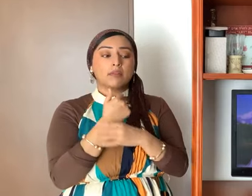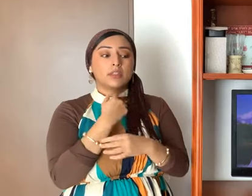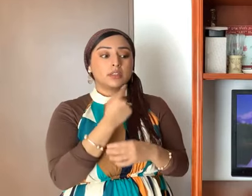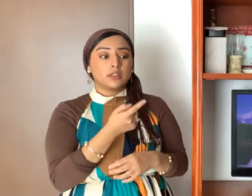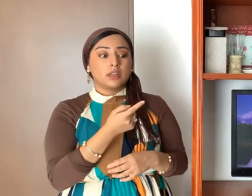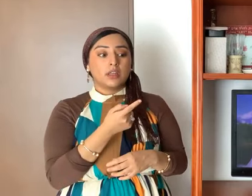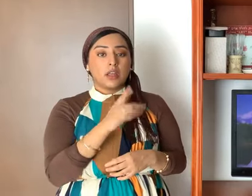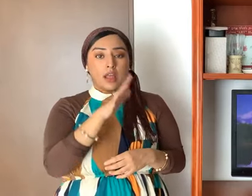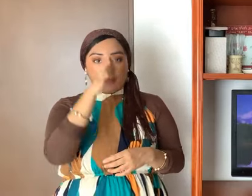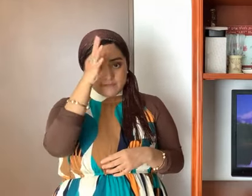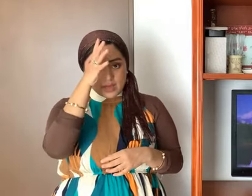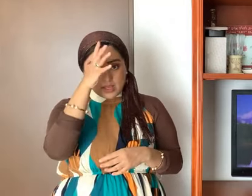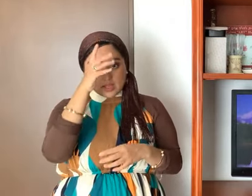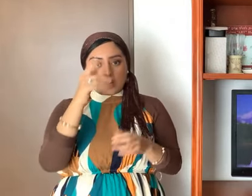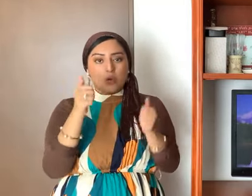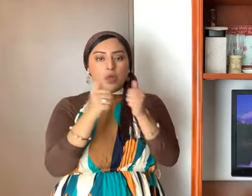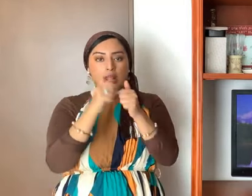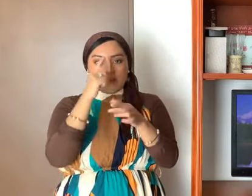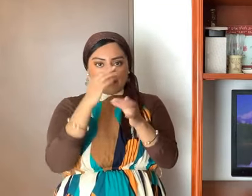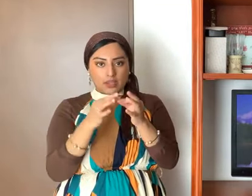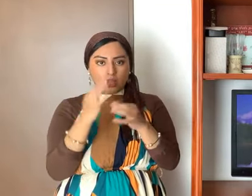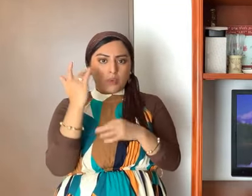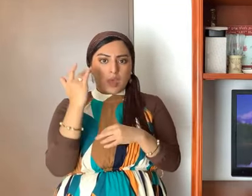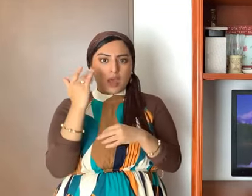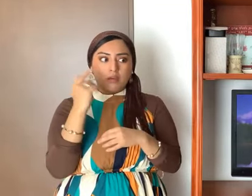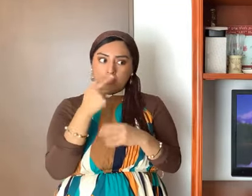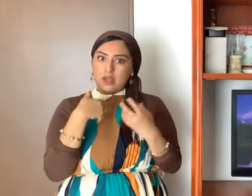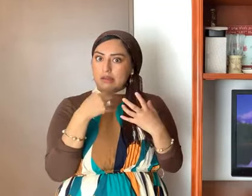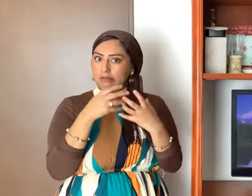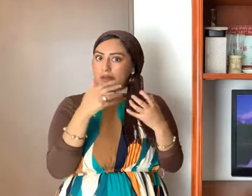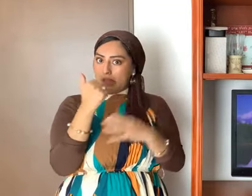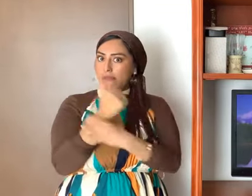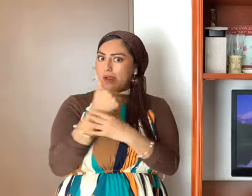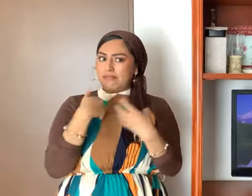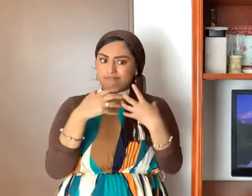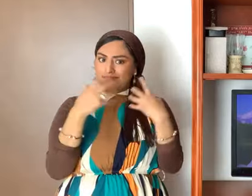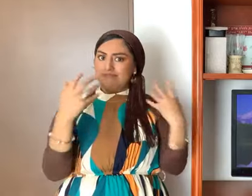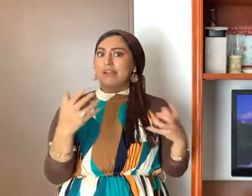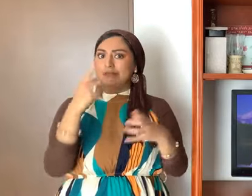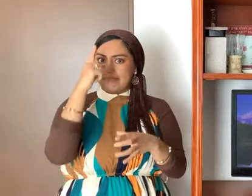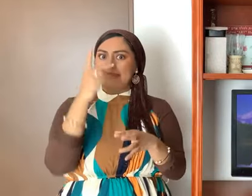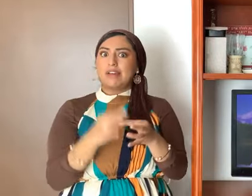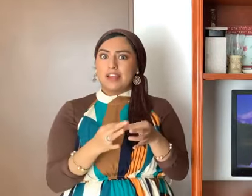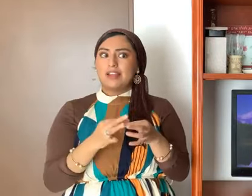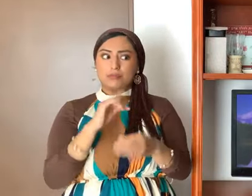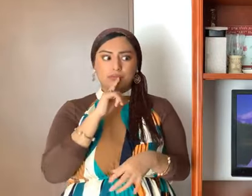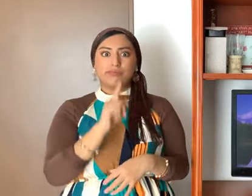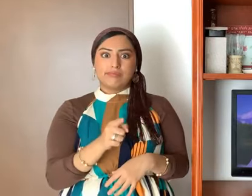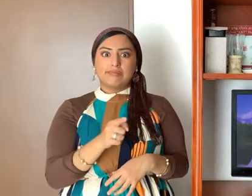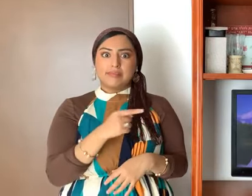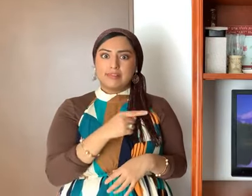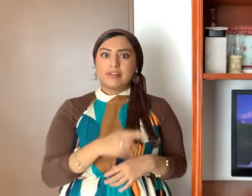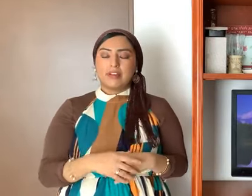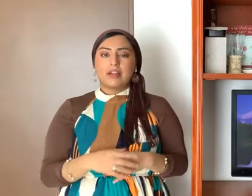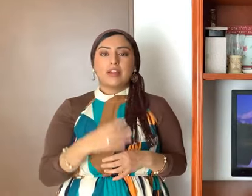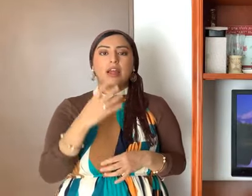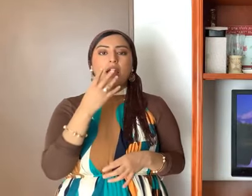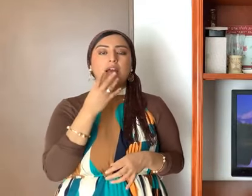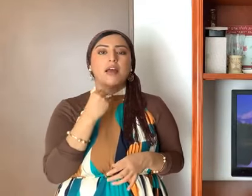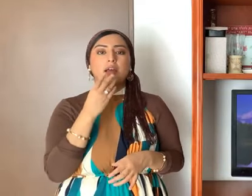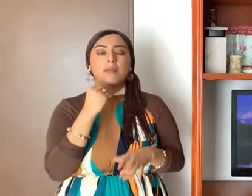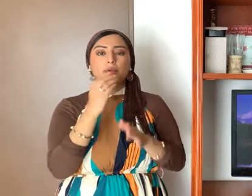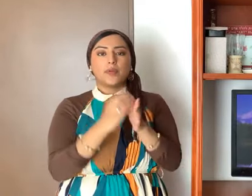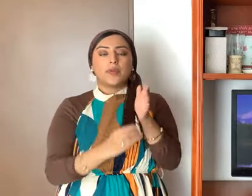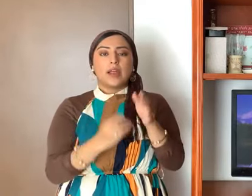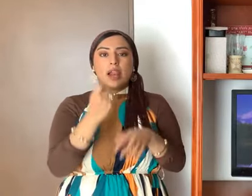llamamos el padre en la fe. ¿Por qué? Porque vaya que tuvo fe el varón, vaya que tuvo fe. Hebreos